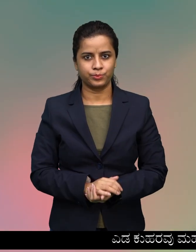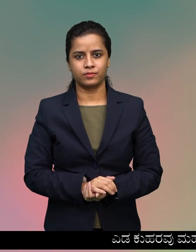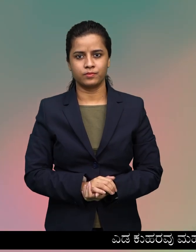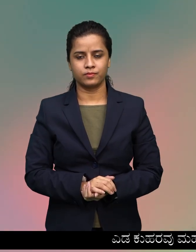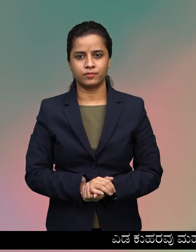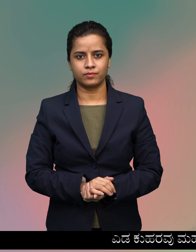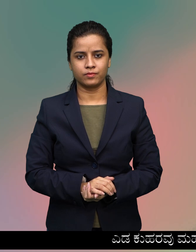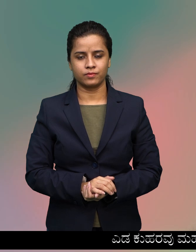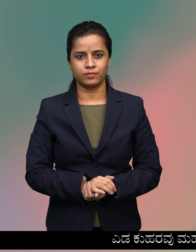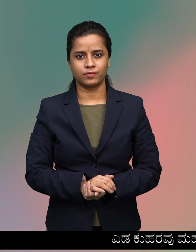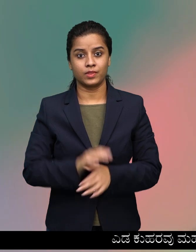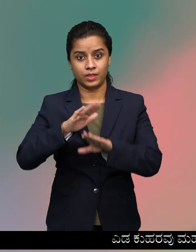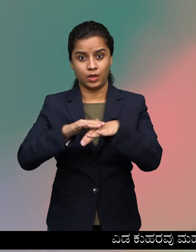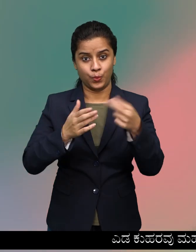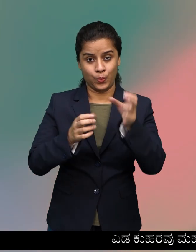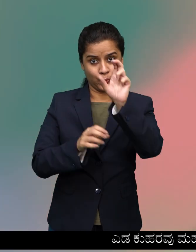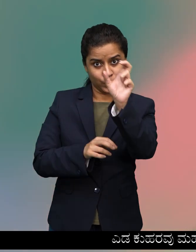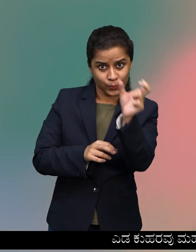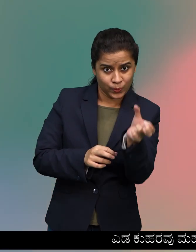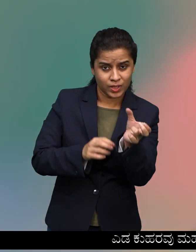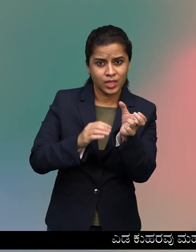ಎಡ ಕುಹರವು ಮಹಾಪಧಮನಿಯನ್ನು ಉಂಟು ಮಾಡುತ್ತದೆ.